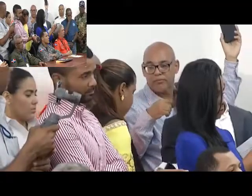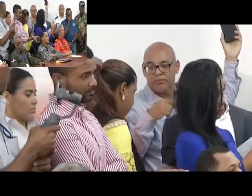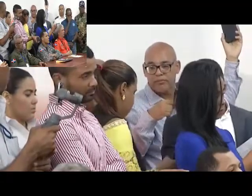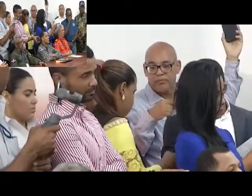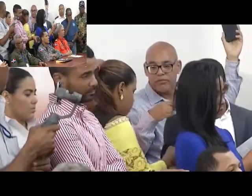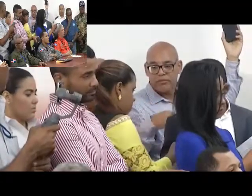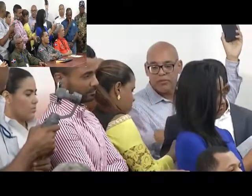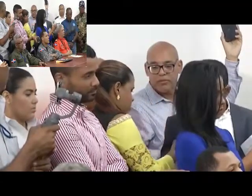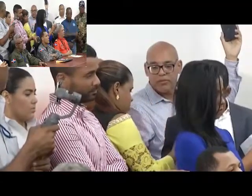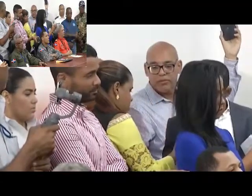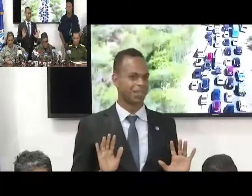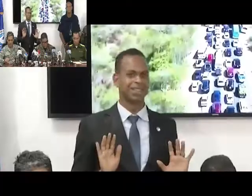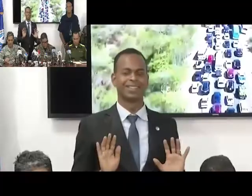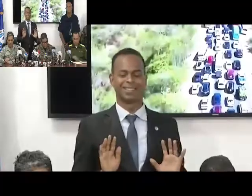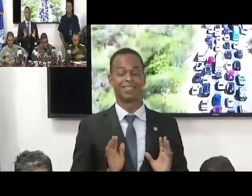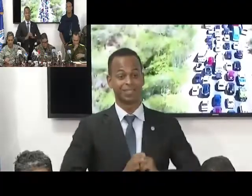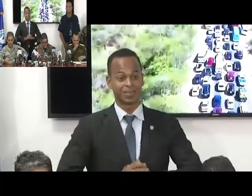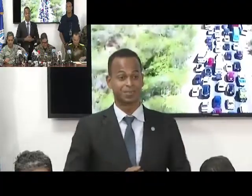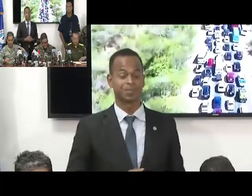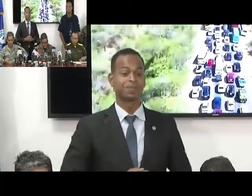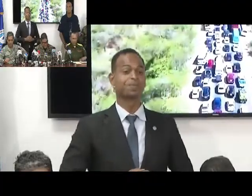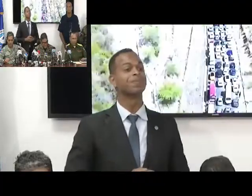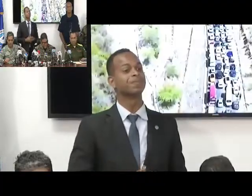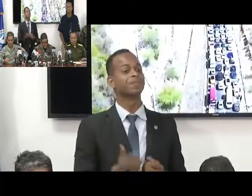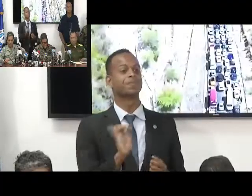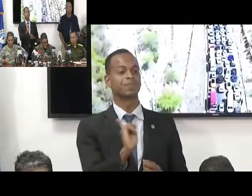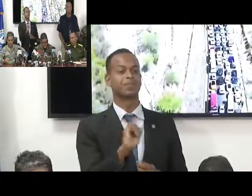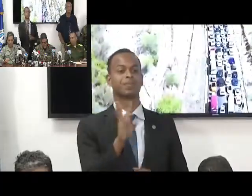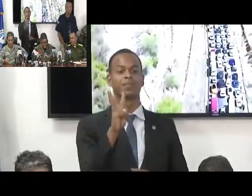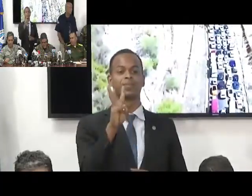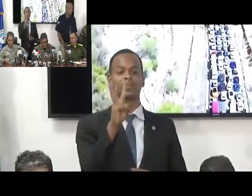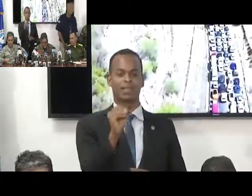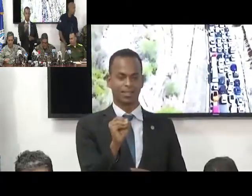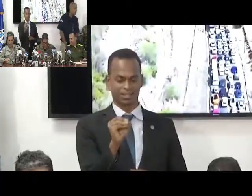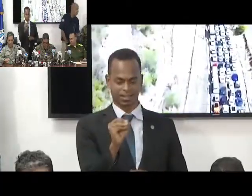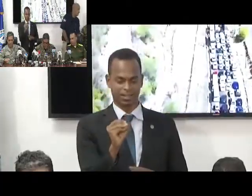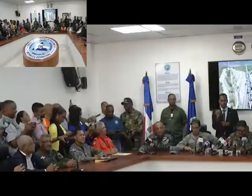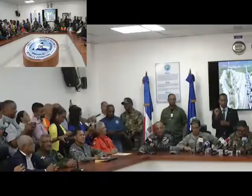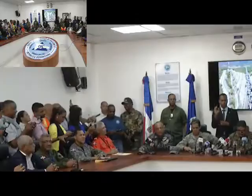obligatorio correspondiente. Se impartieron 60